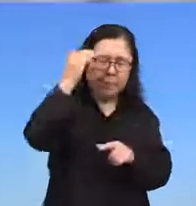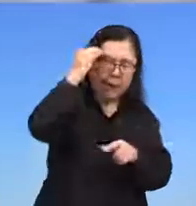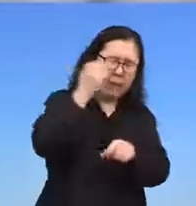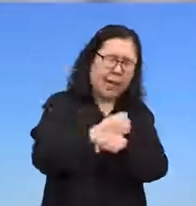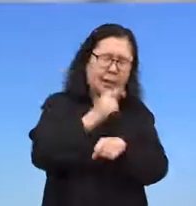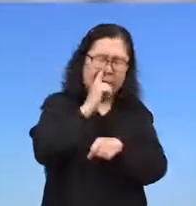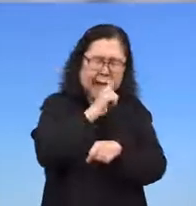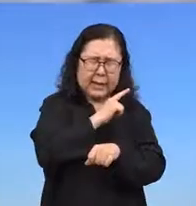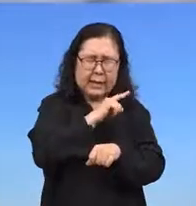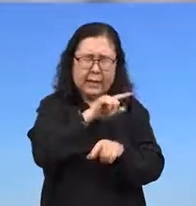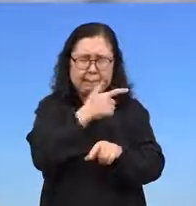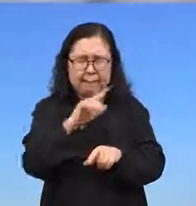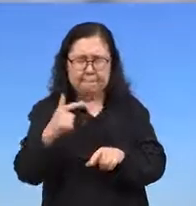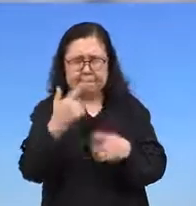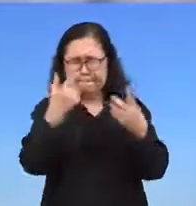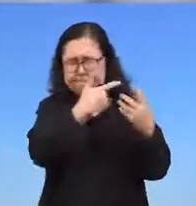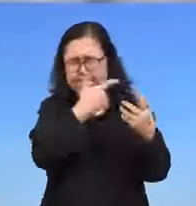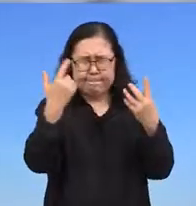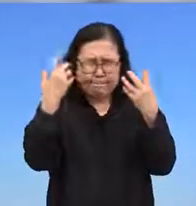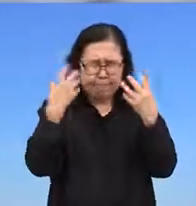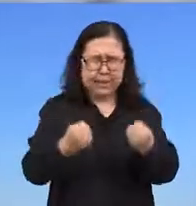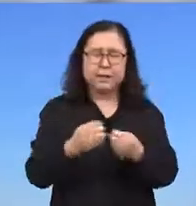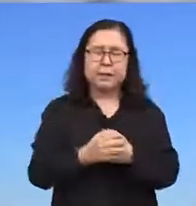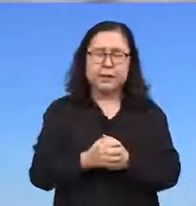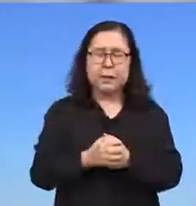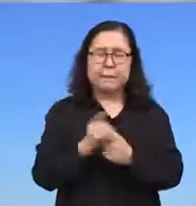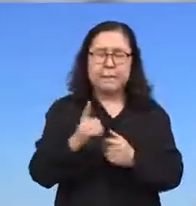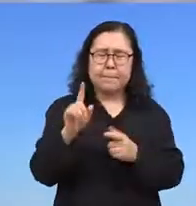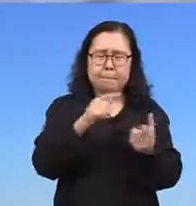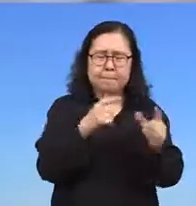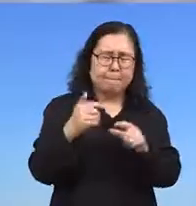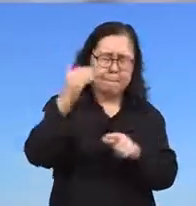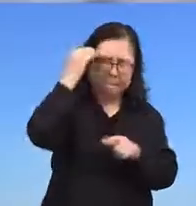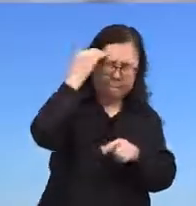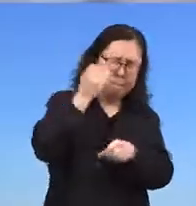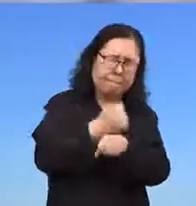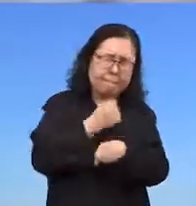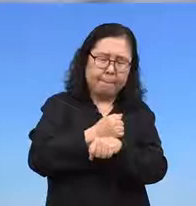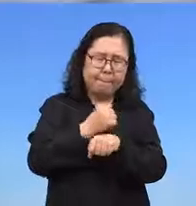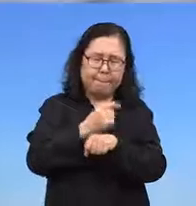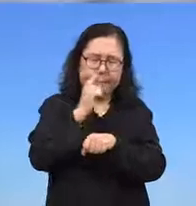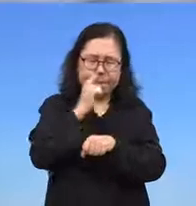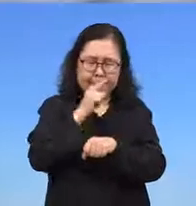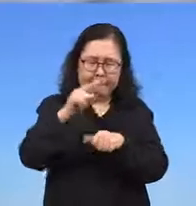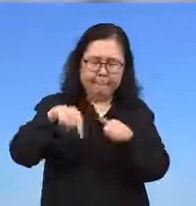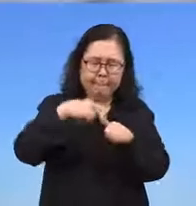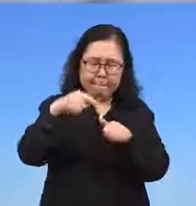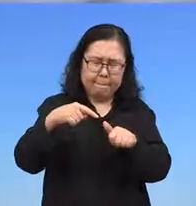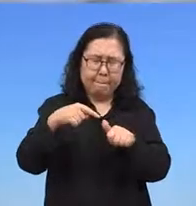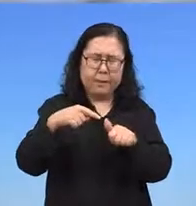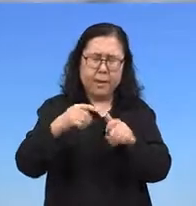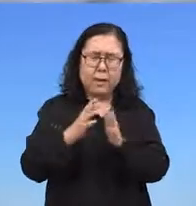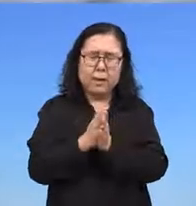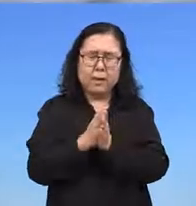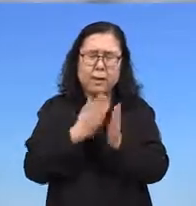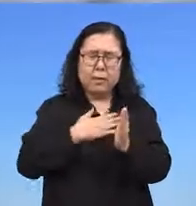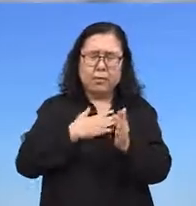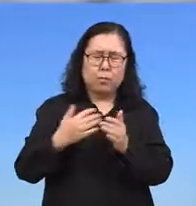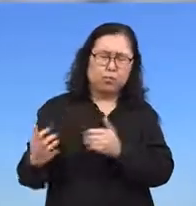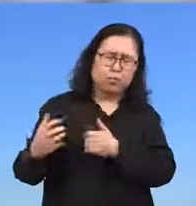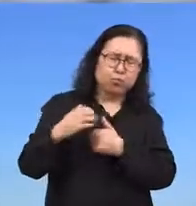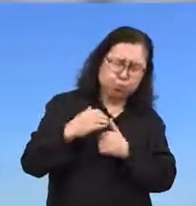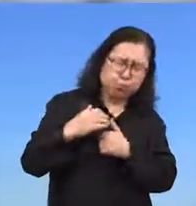방해하는 악한 것들이 얼마나 많은지 모릅니다. 이 하루를 방해하는 악한 환경과